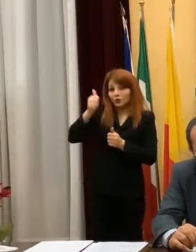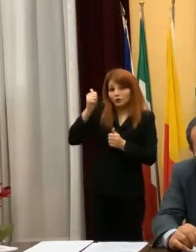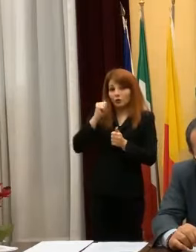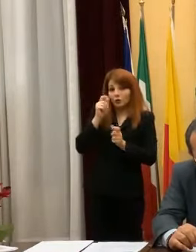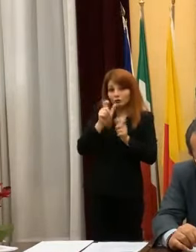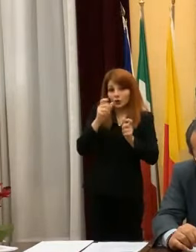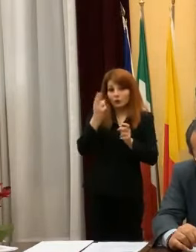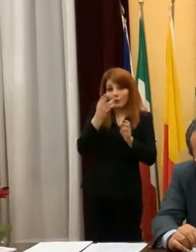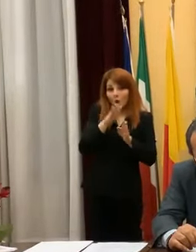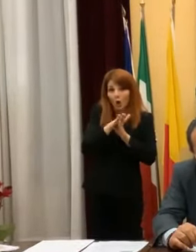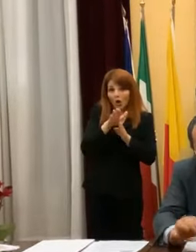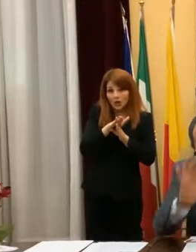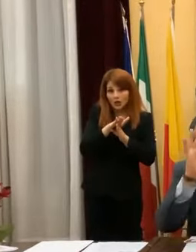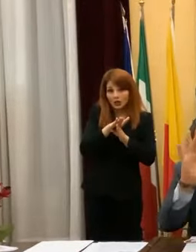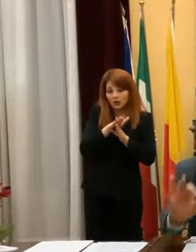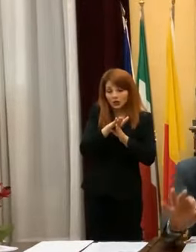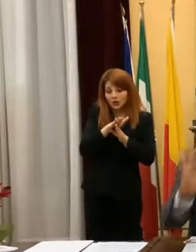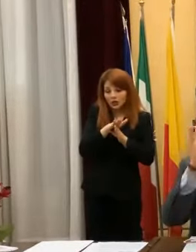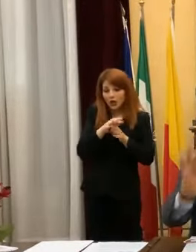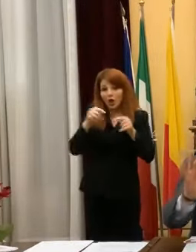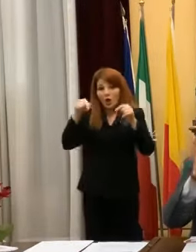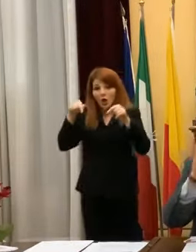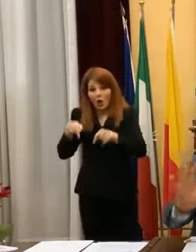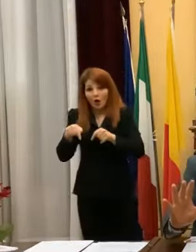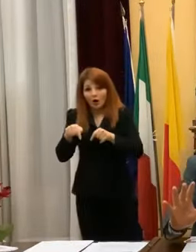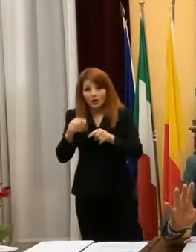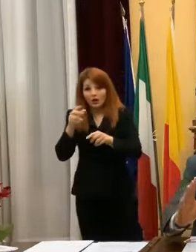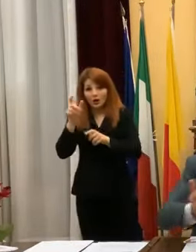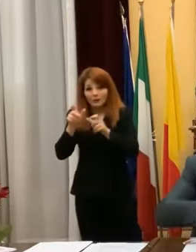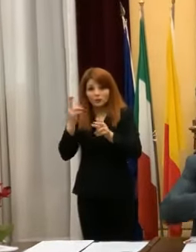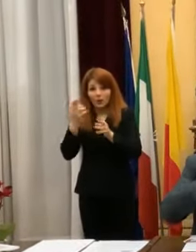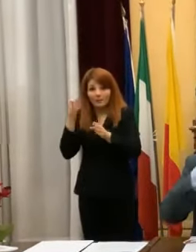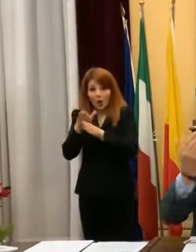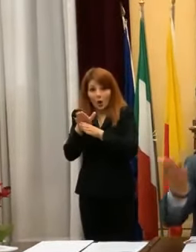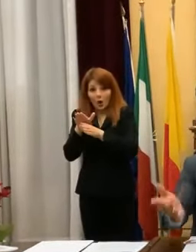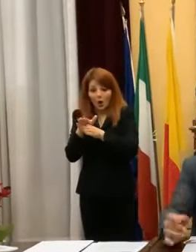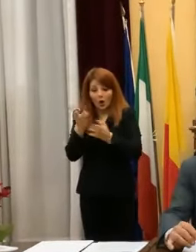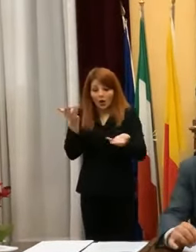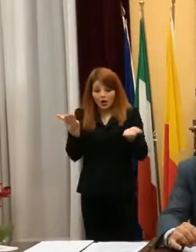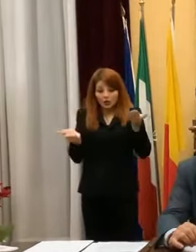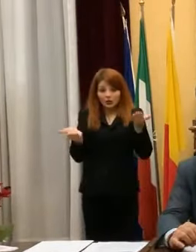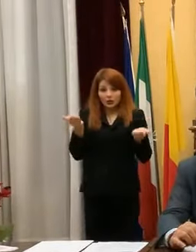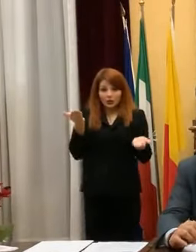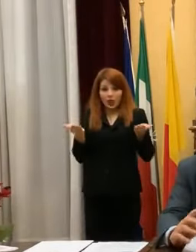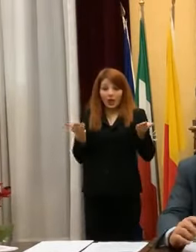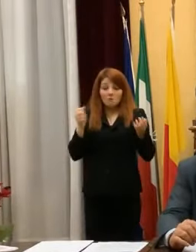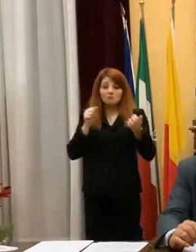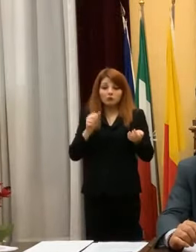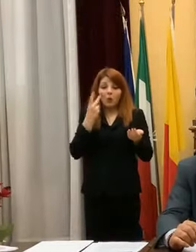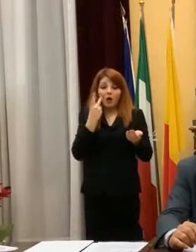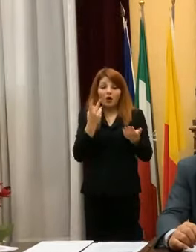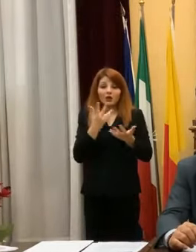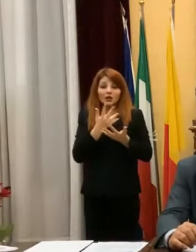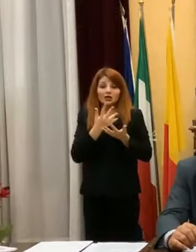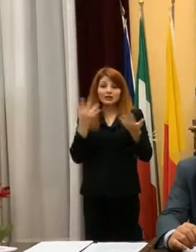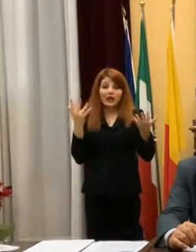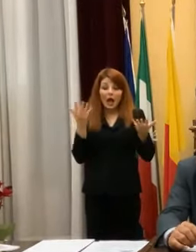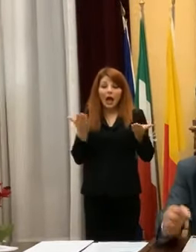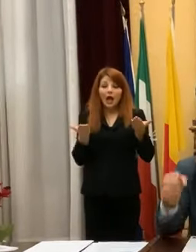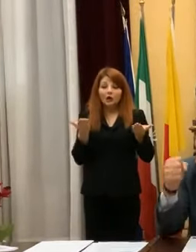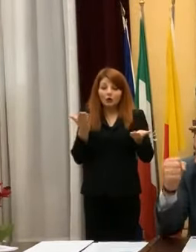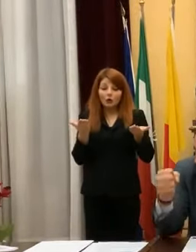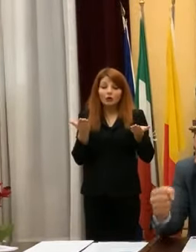possiamo affermare che nonostante eravamo di fronte a una situazione nuova per tutti, ma siamo